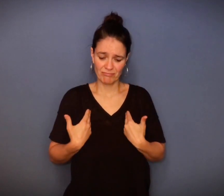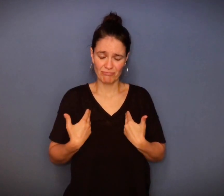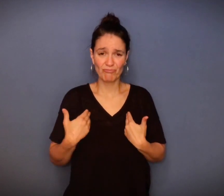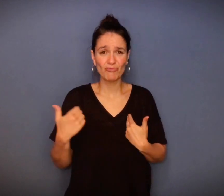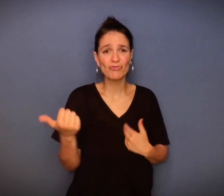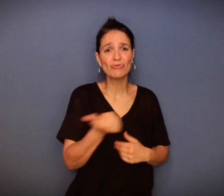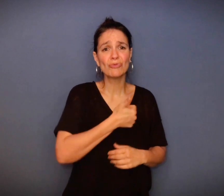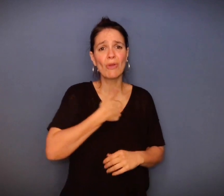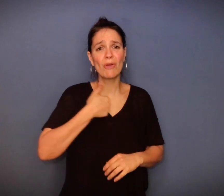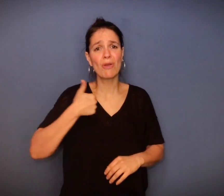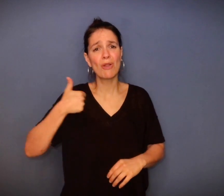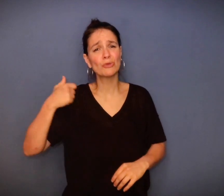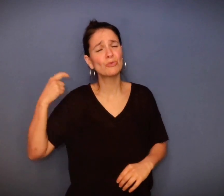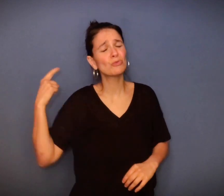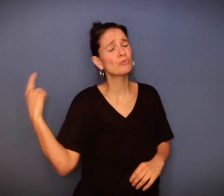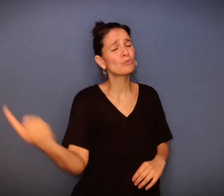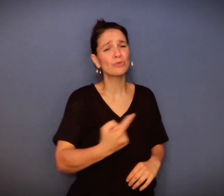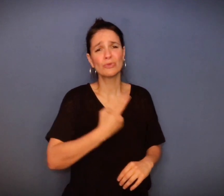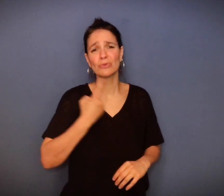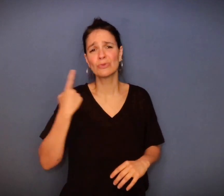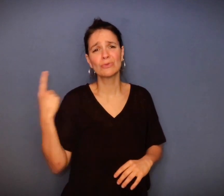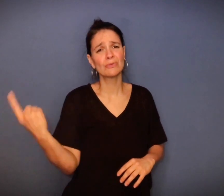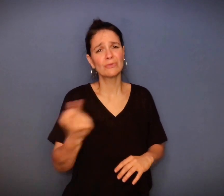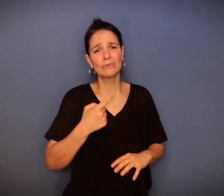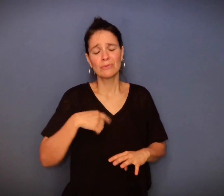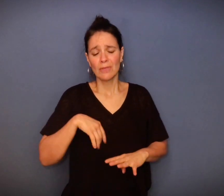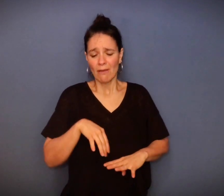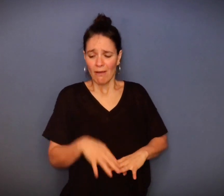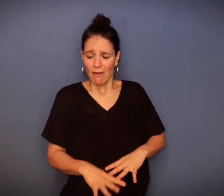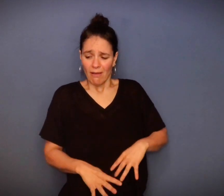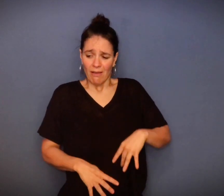Cependant, le vilain petit canard était toujours seul.